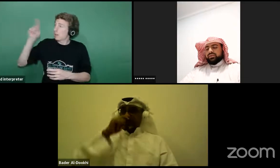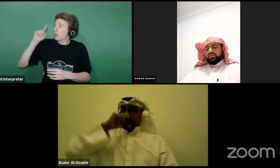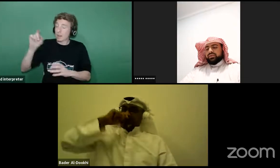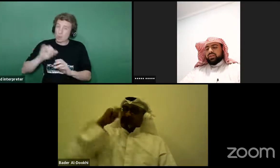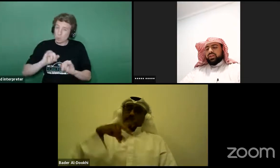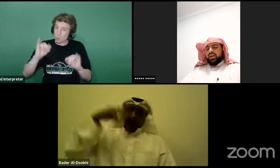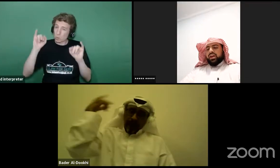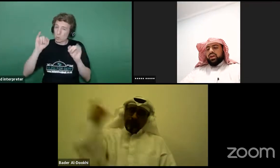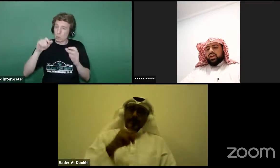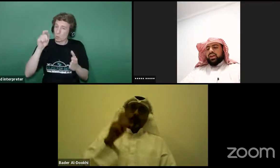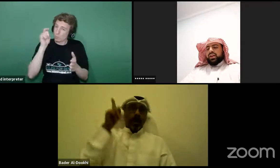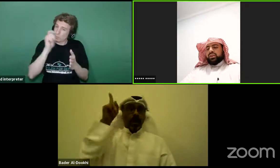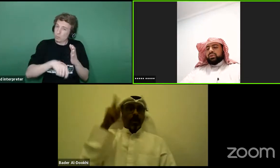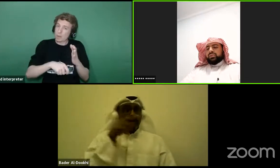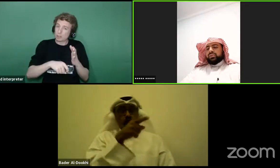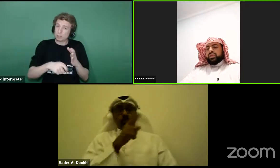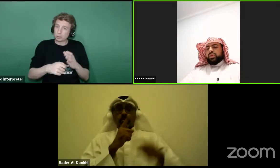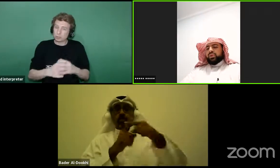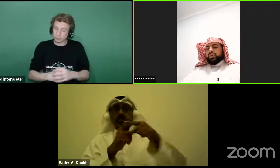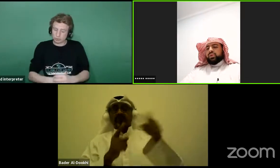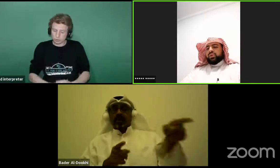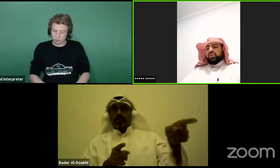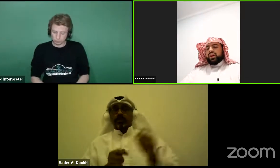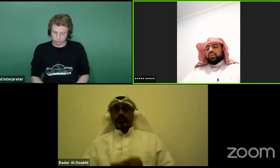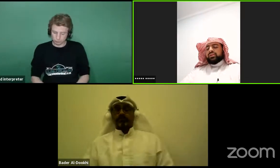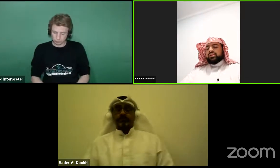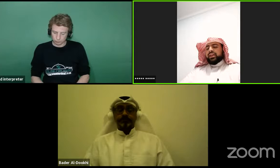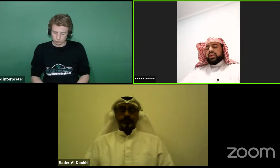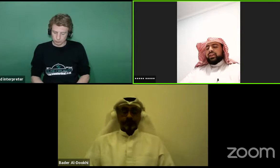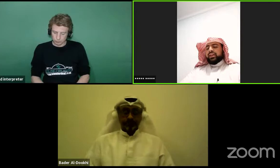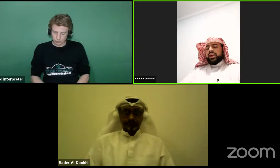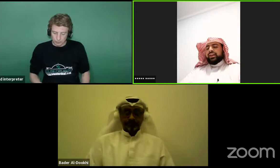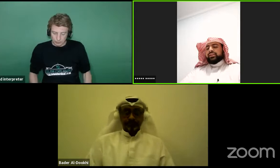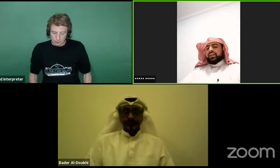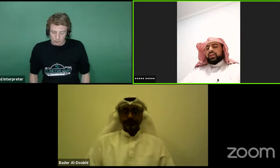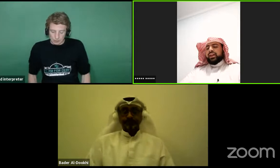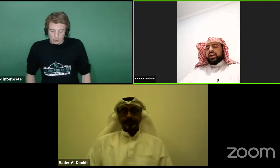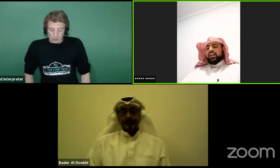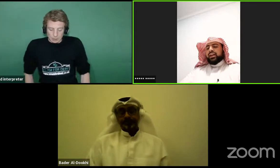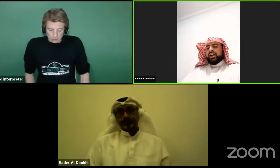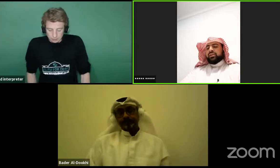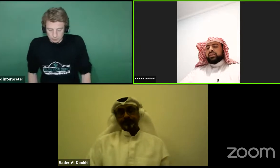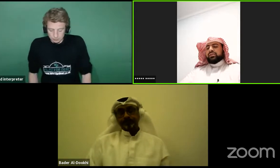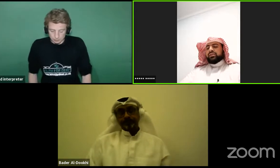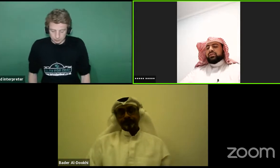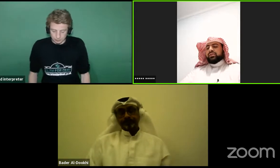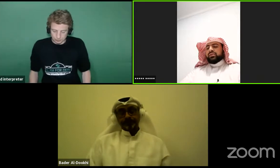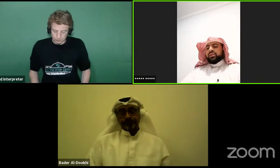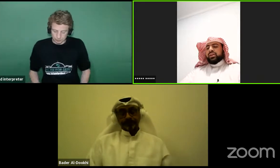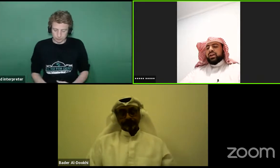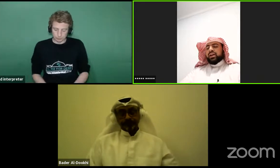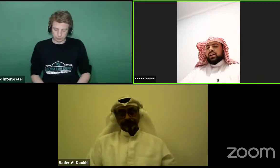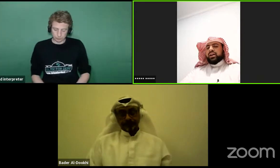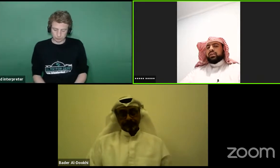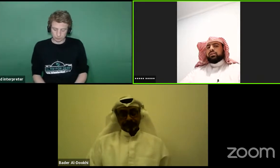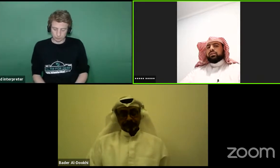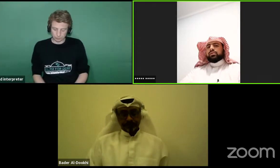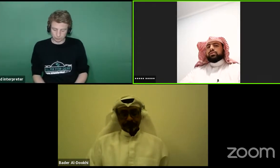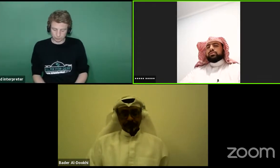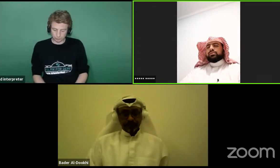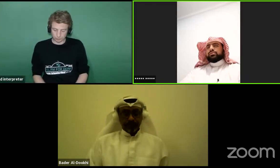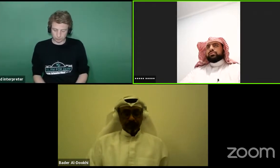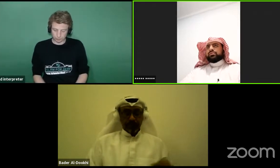punishment. ذلكم فذوقوه وأن للكافرين عذاب